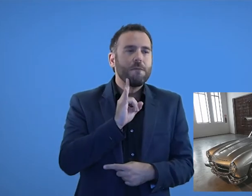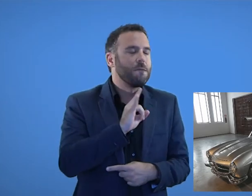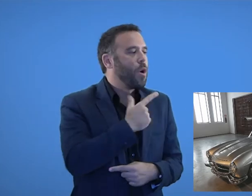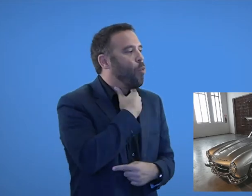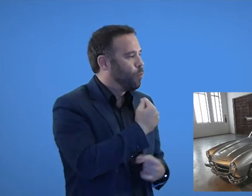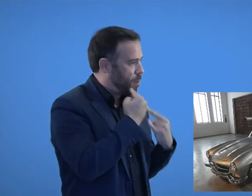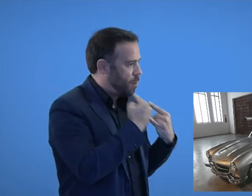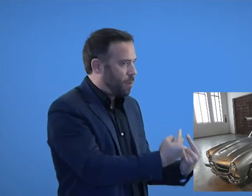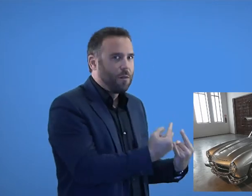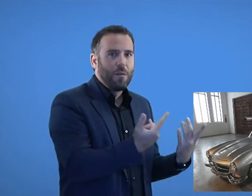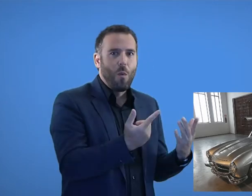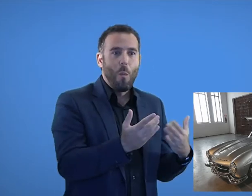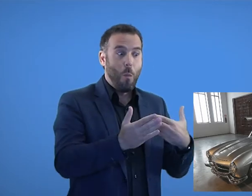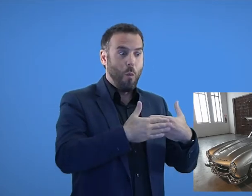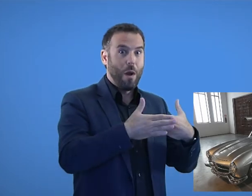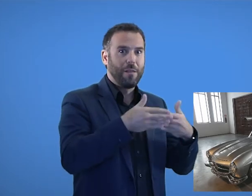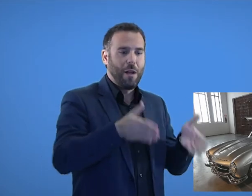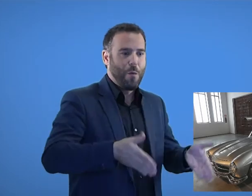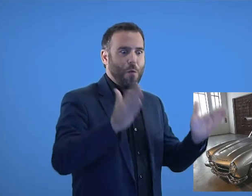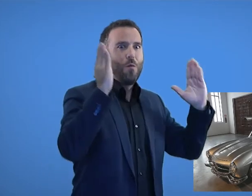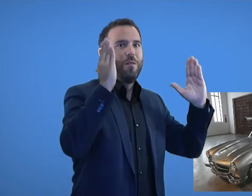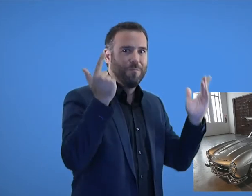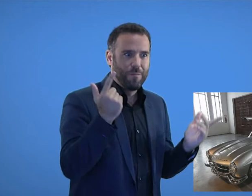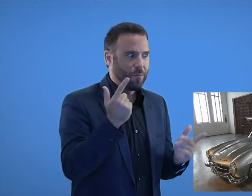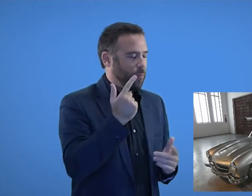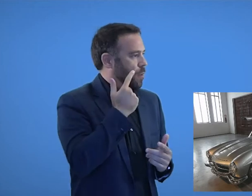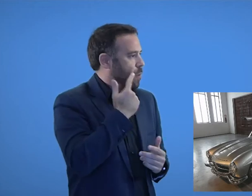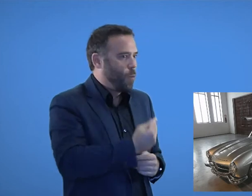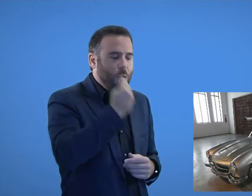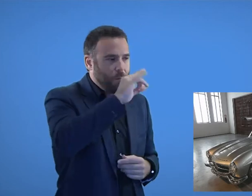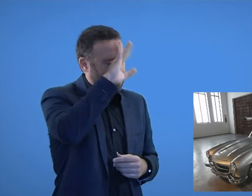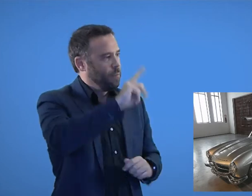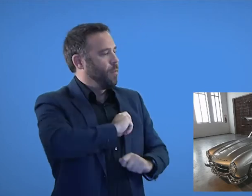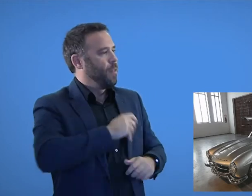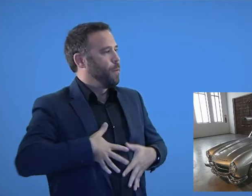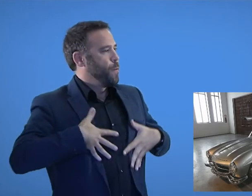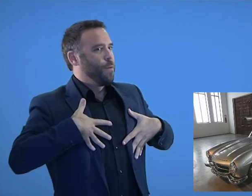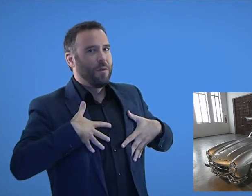incluso todavía hoy en día las puertas del ala de gaviota son realmente sorprendente